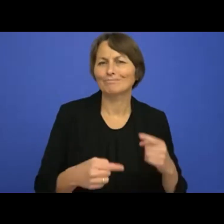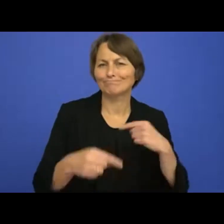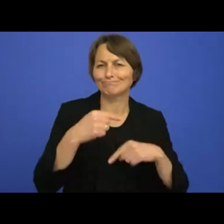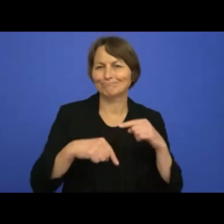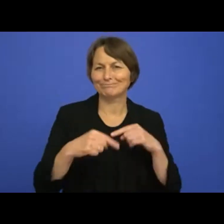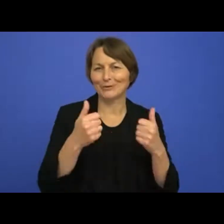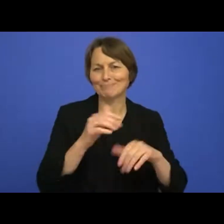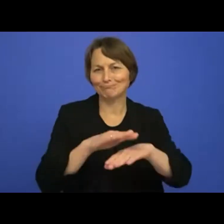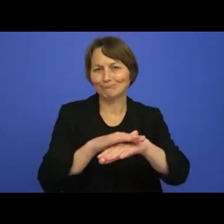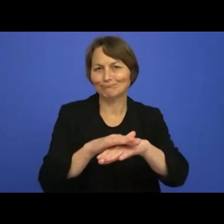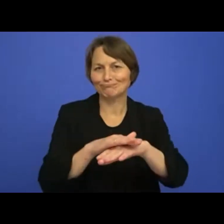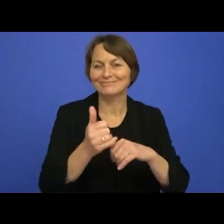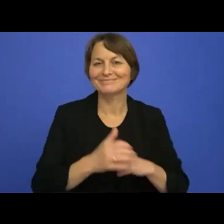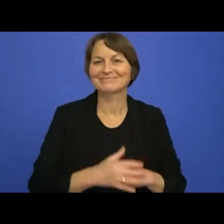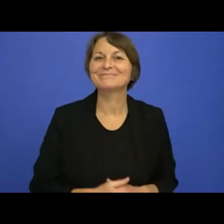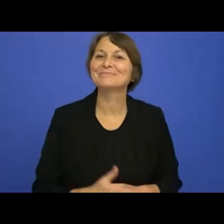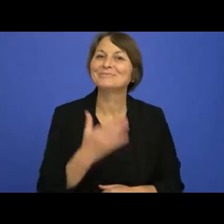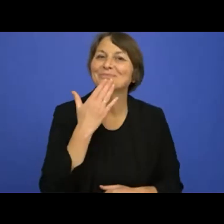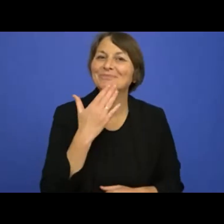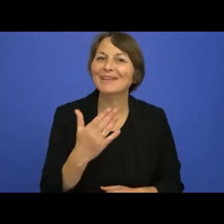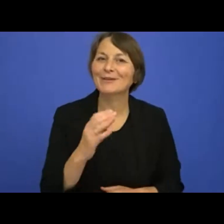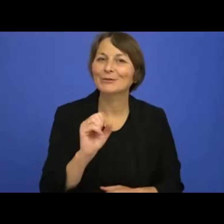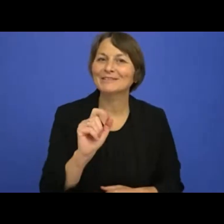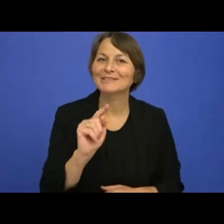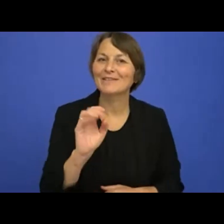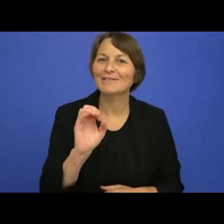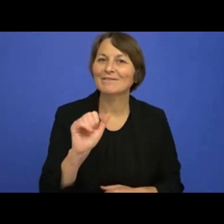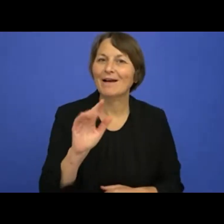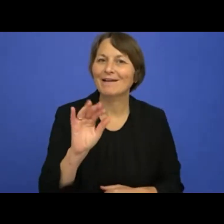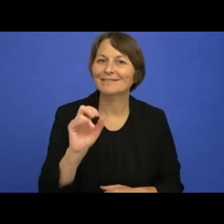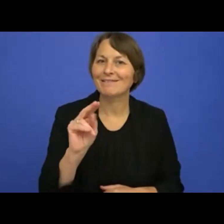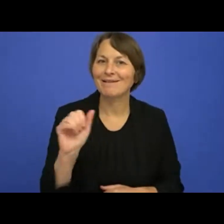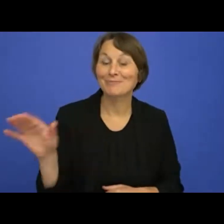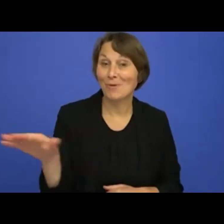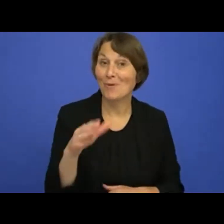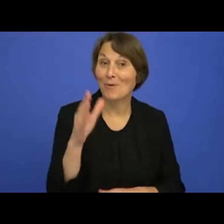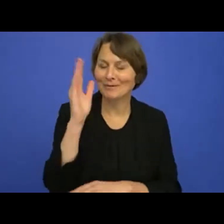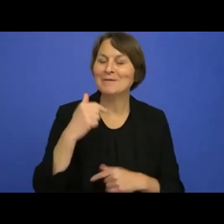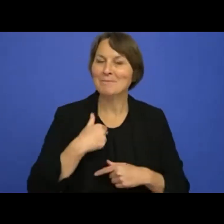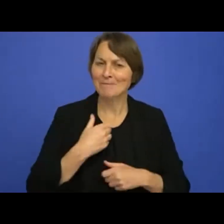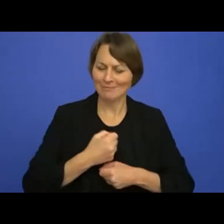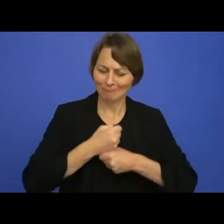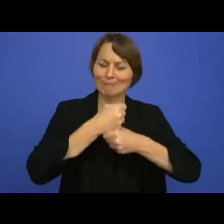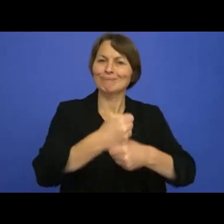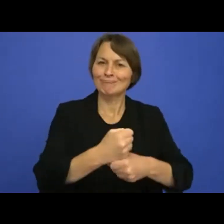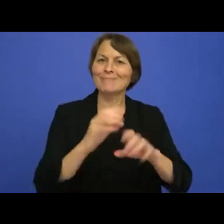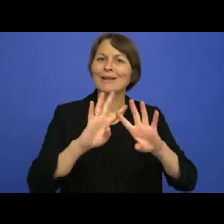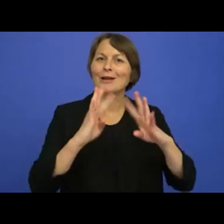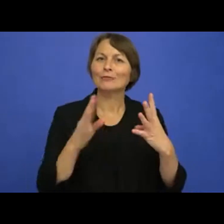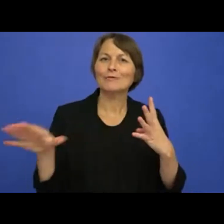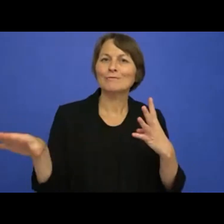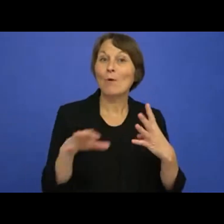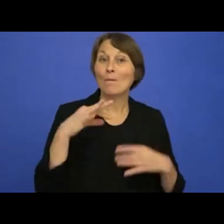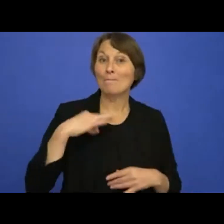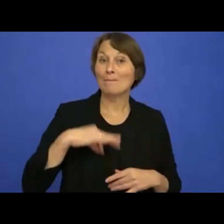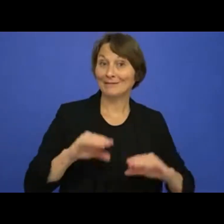Alors, je reprends au début. Merci Stéphania, merci à tous les présentateurs au nom du Conseil des ministres